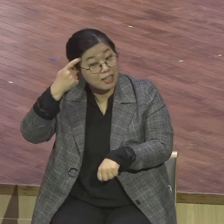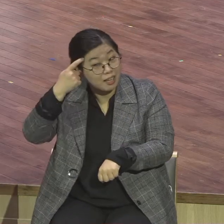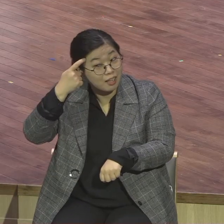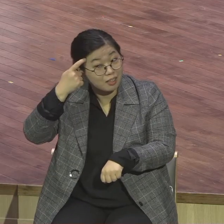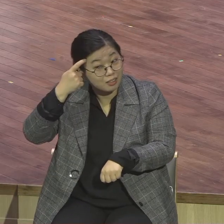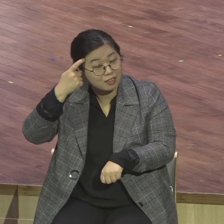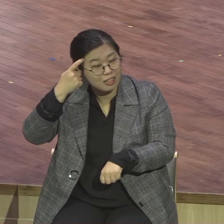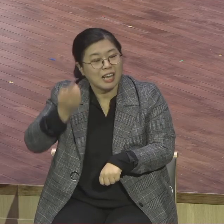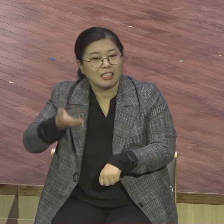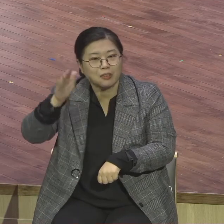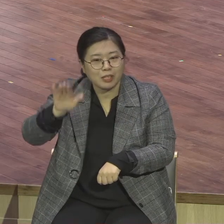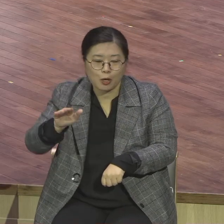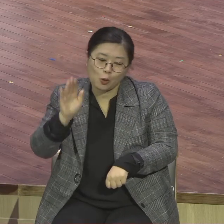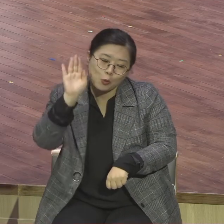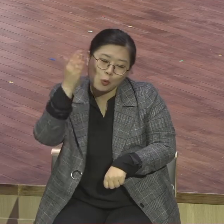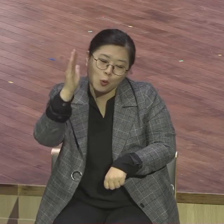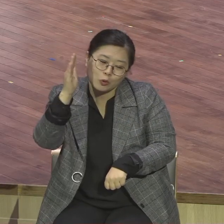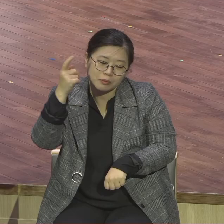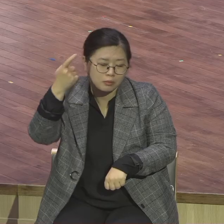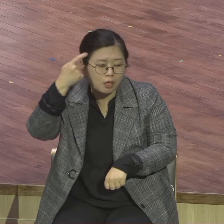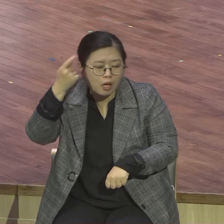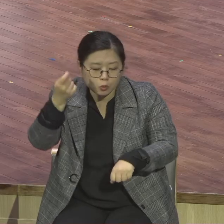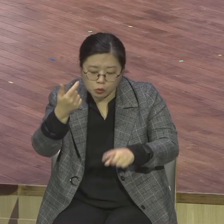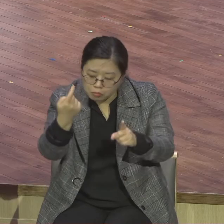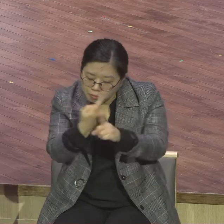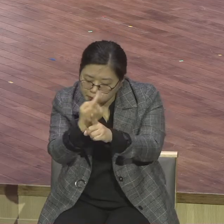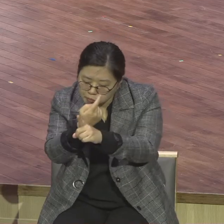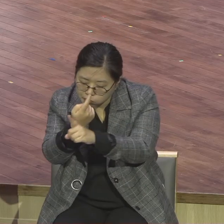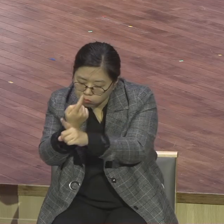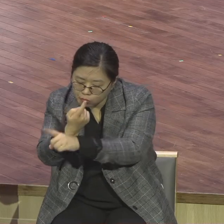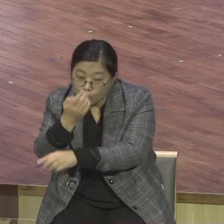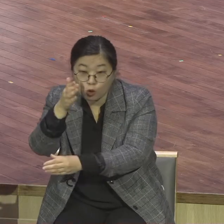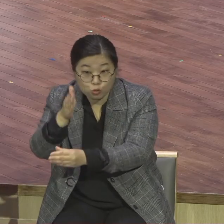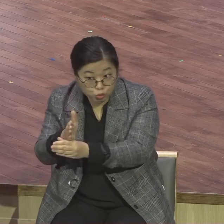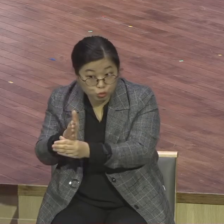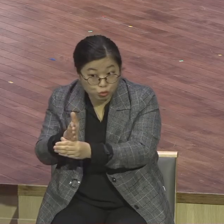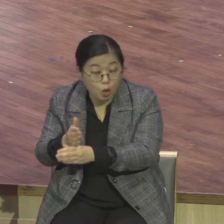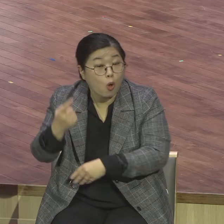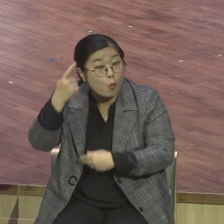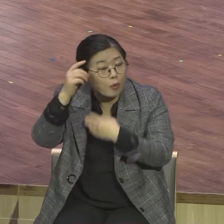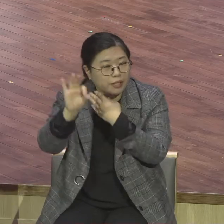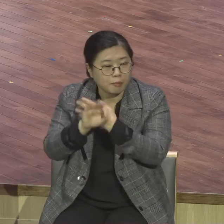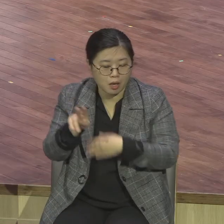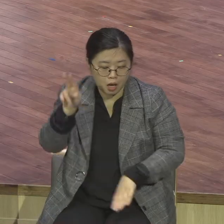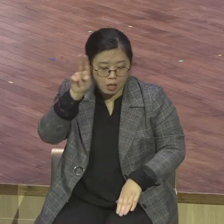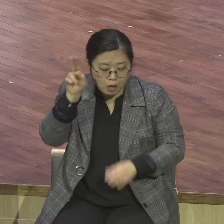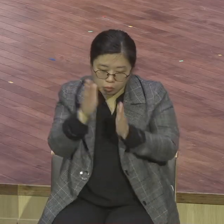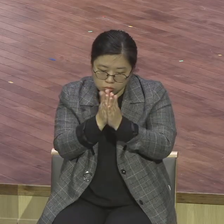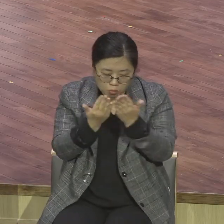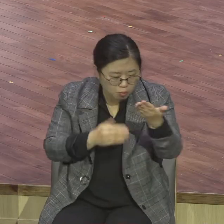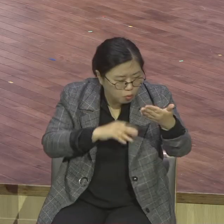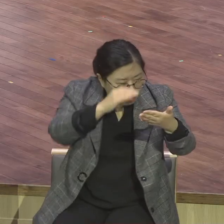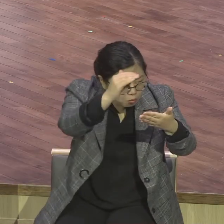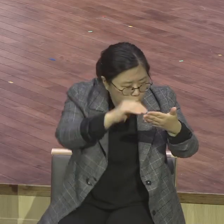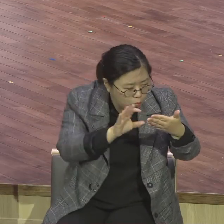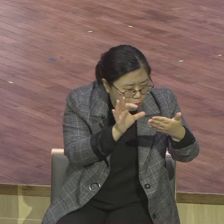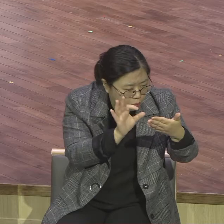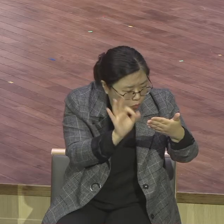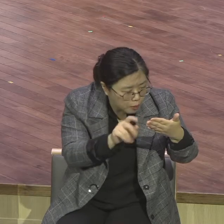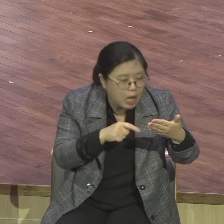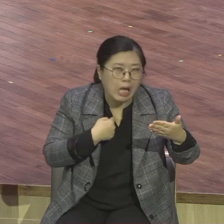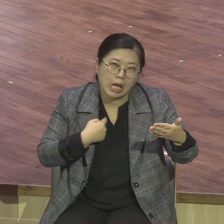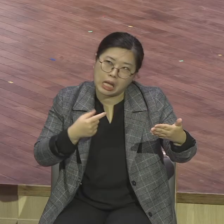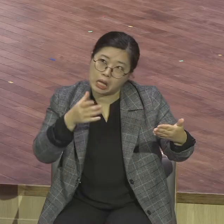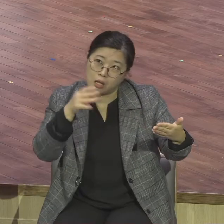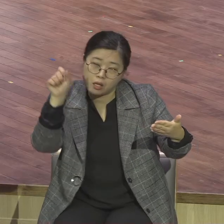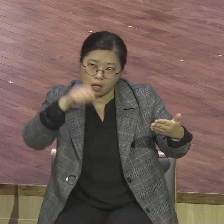어떤 상충점이 존재하는 것이 아니라 상호 보완점이 있다라는 것입니다.